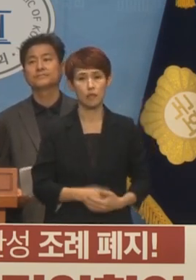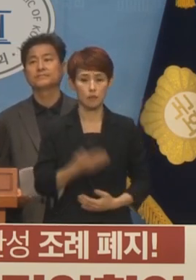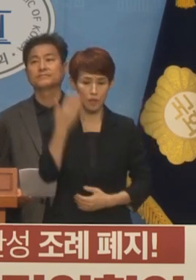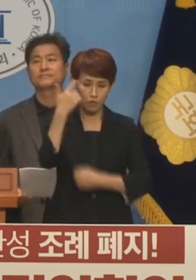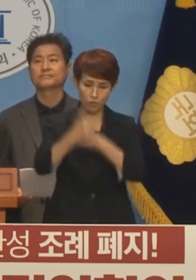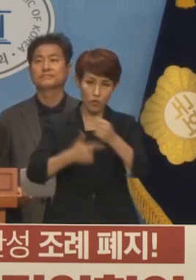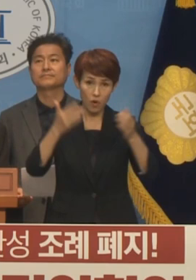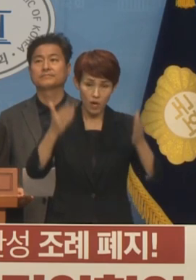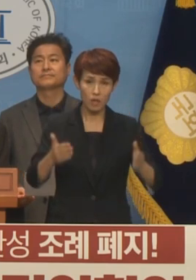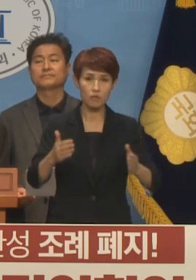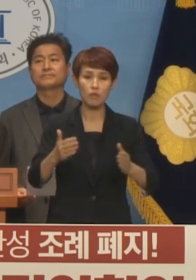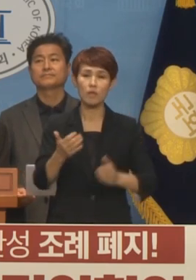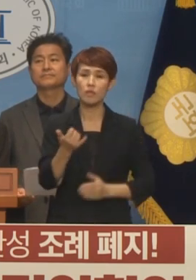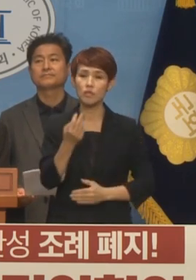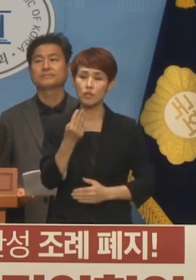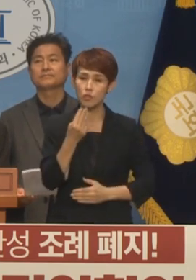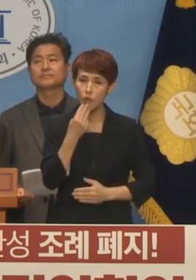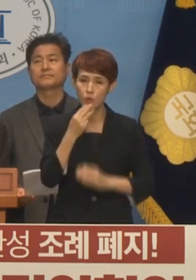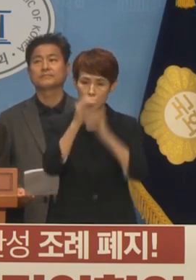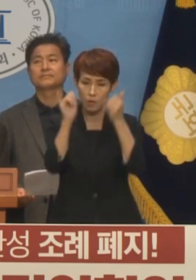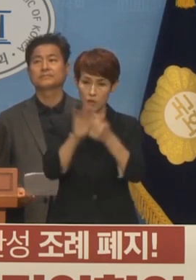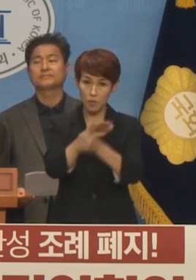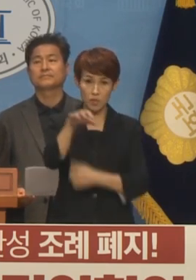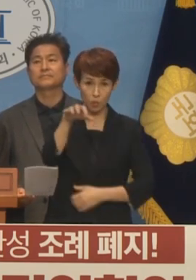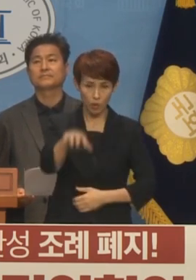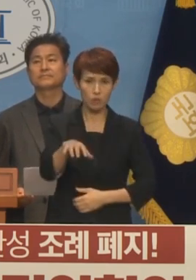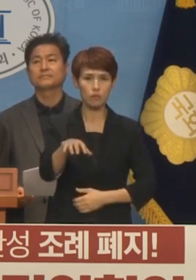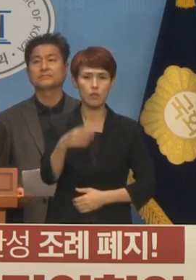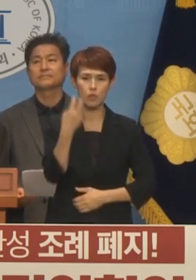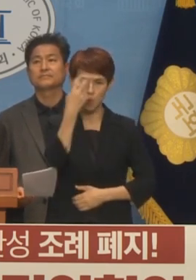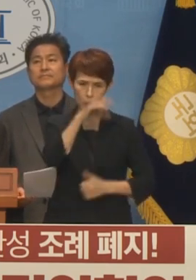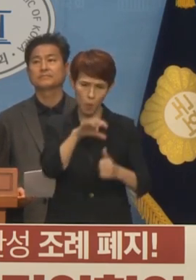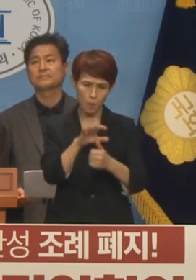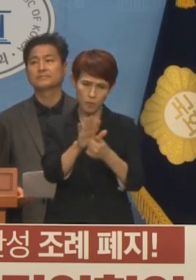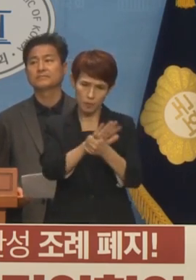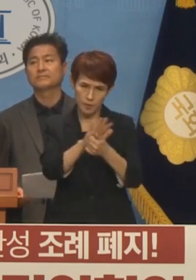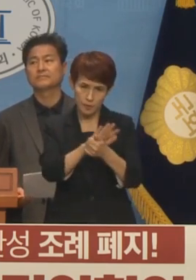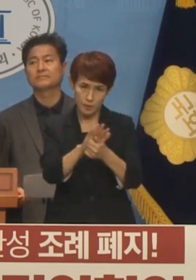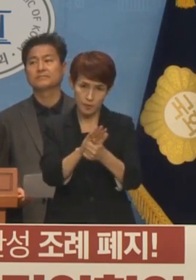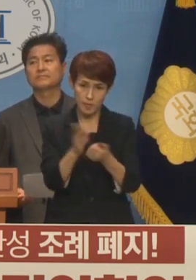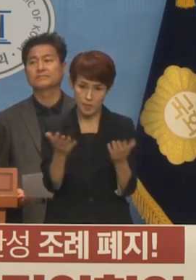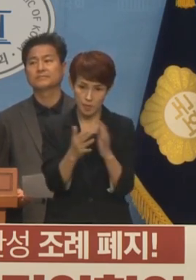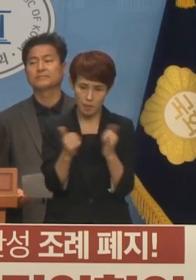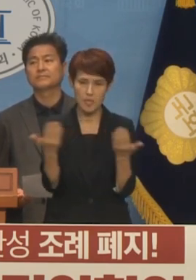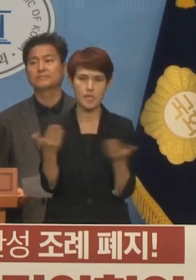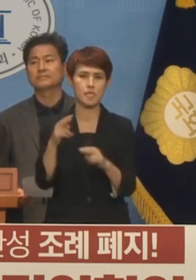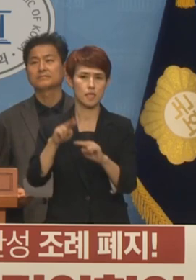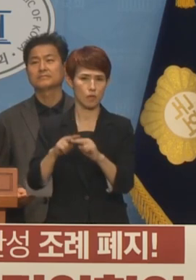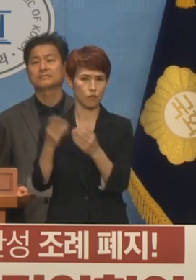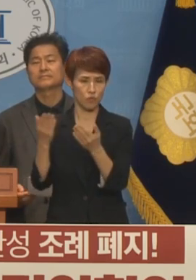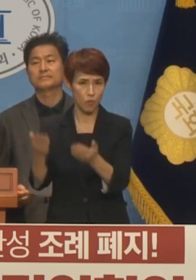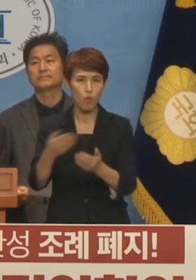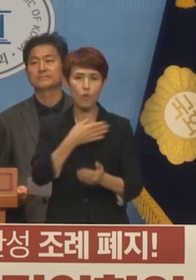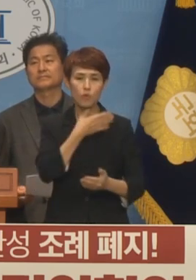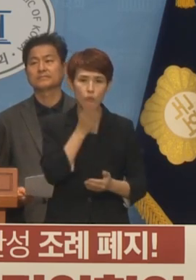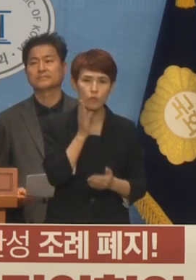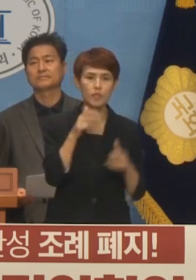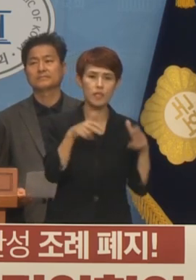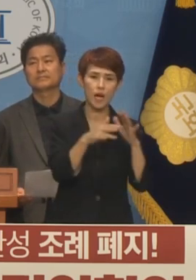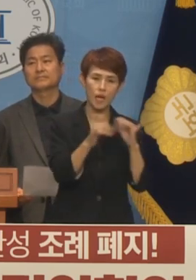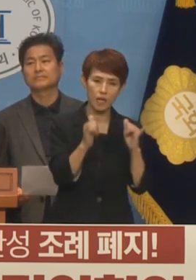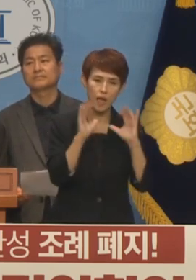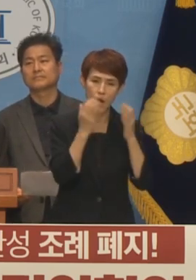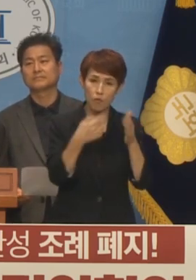6년간 서사원은 돌봄 서비스 종사자의 일자리 안정성 확보, 노인, 장애인 영유아 등